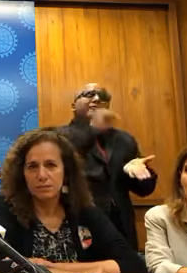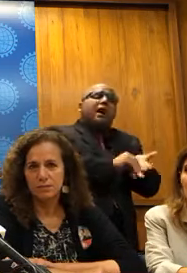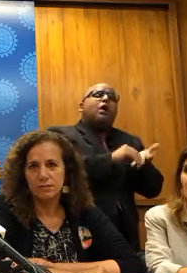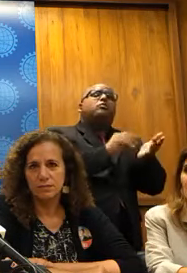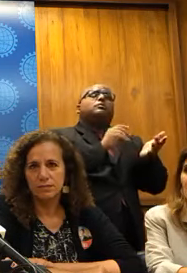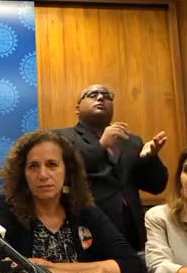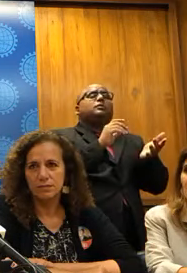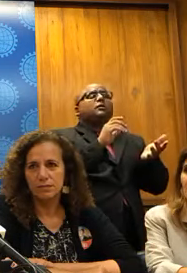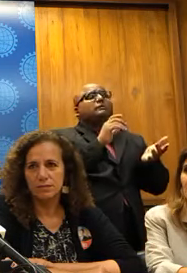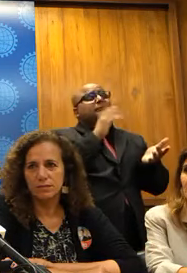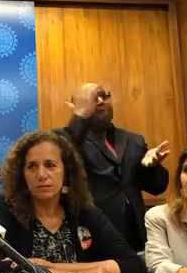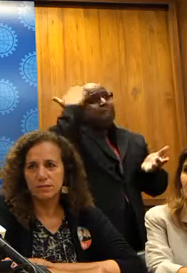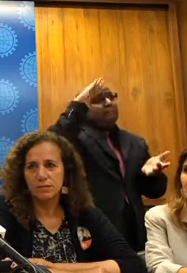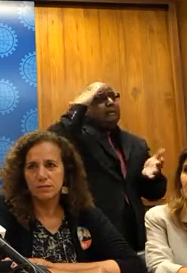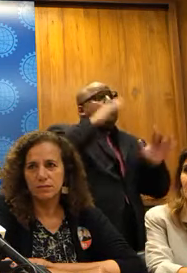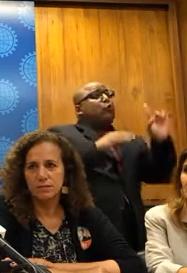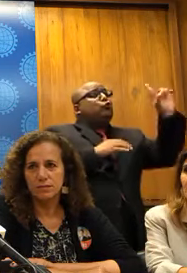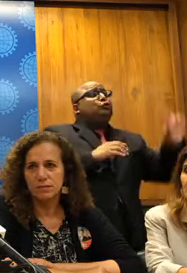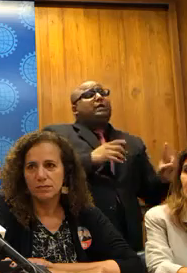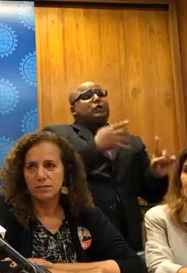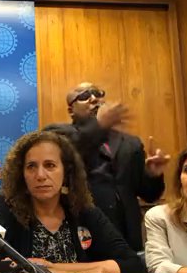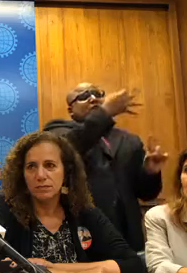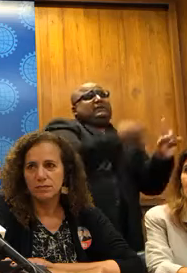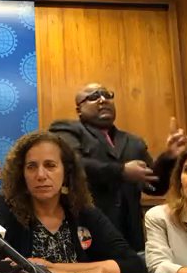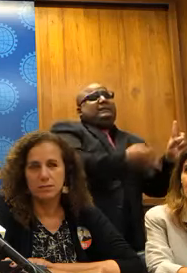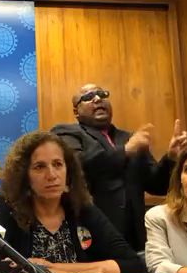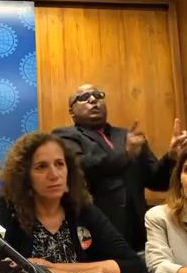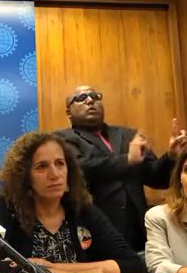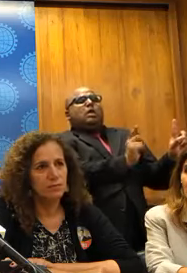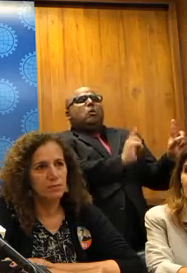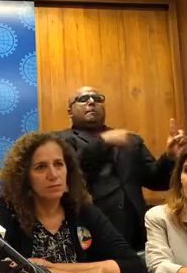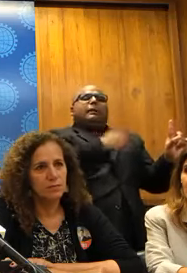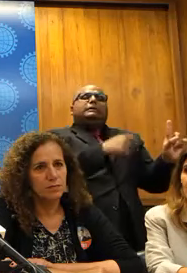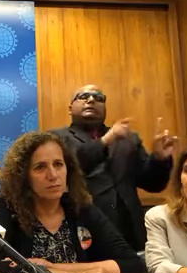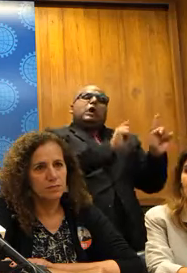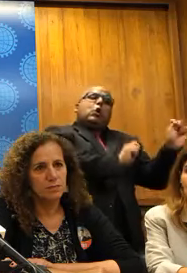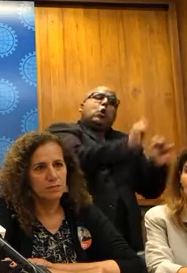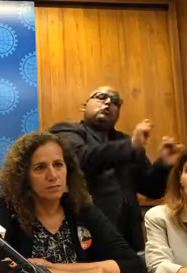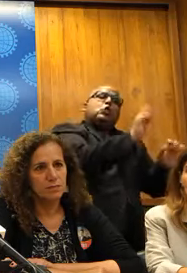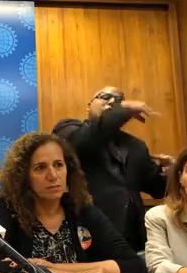de que os diretores vão se comportar adequadamente sem os controles internos